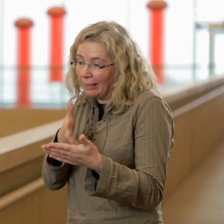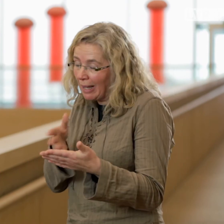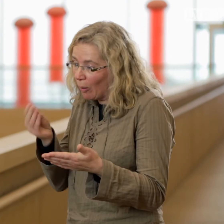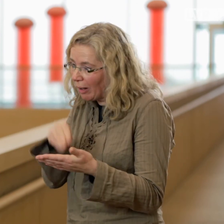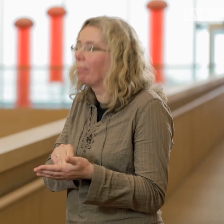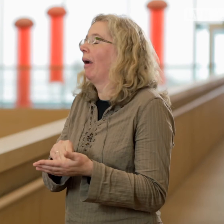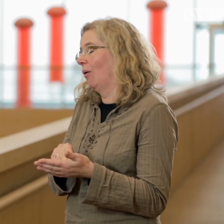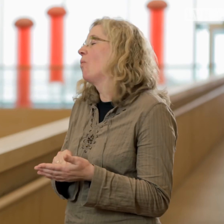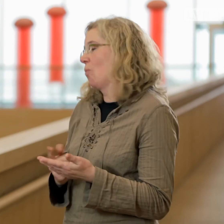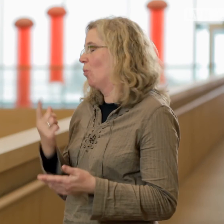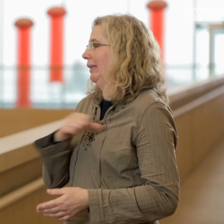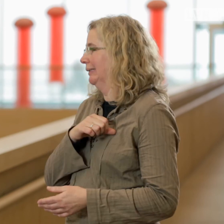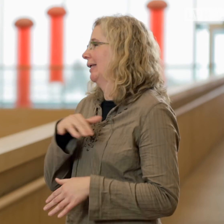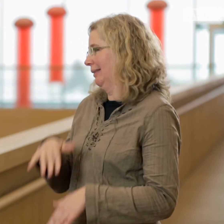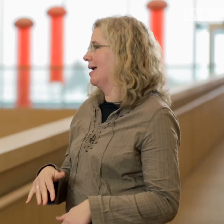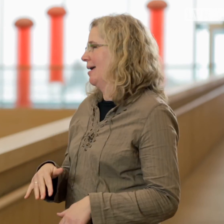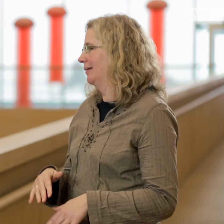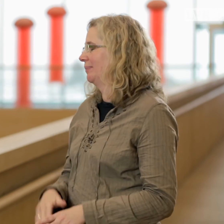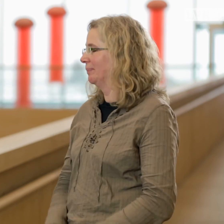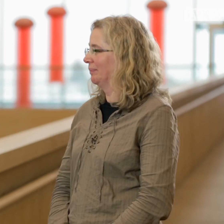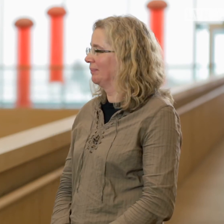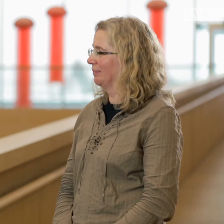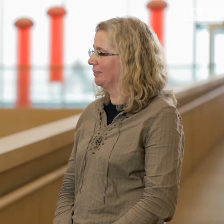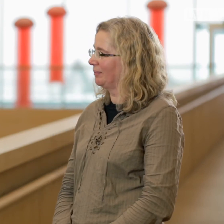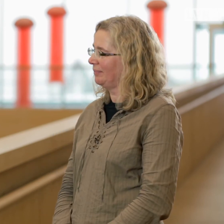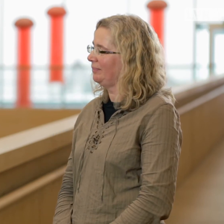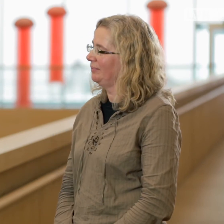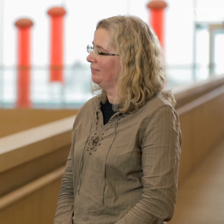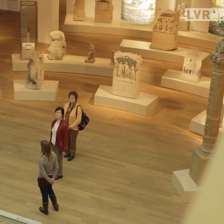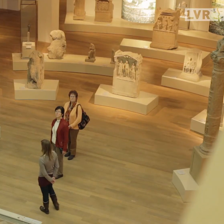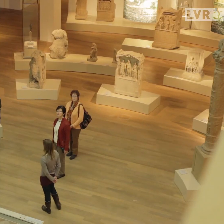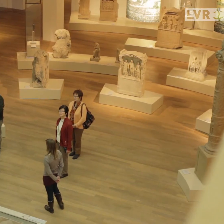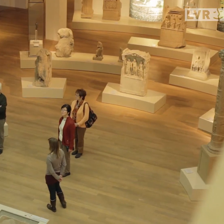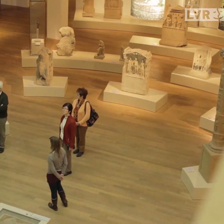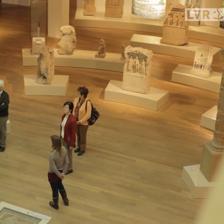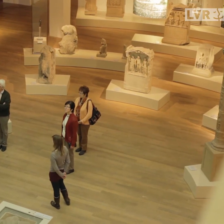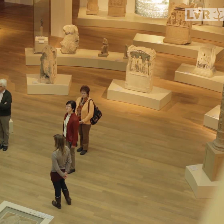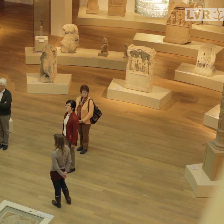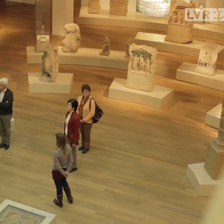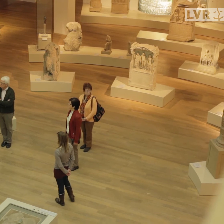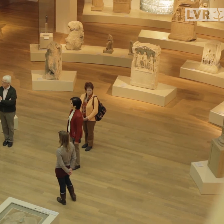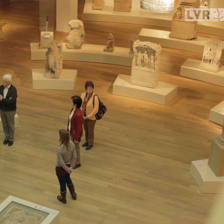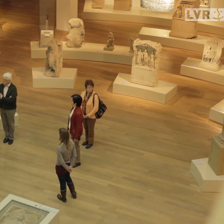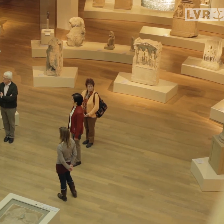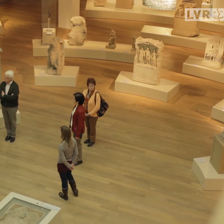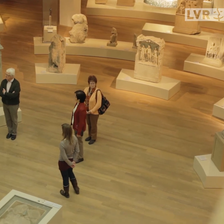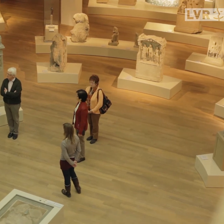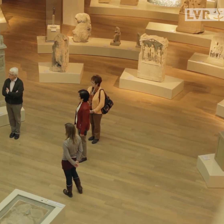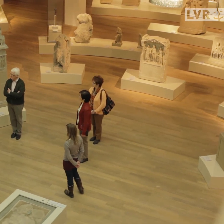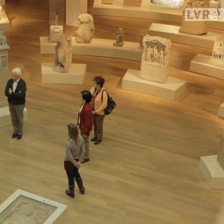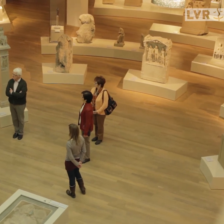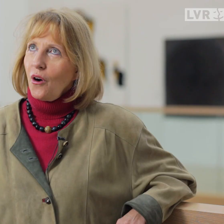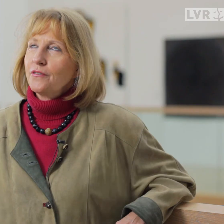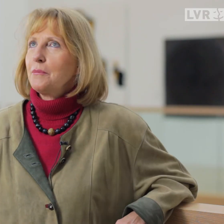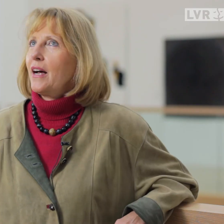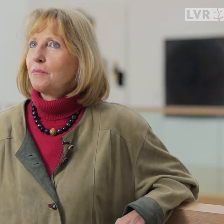Und jetzt mit dem Dolmetscher oder auch mit dem Multimedia-Guide ist es deutlich interessanter. Wir lernen ja jedes Mal neu. Und wenn